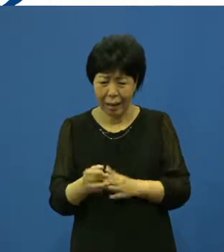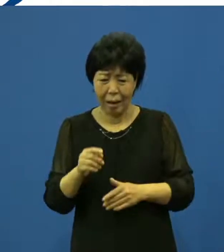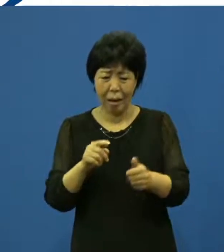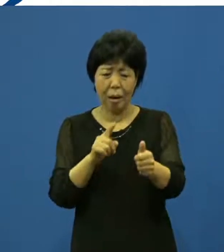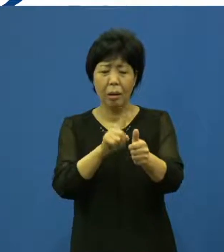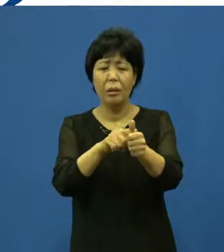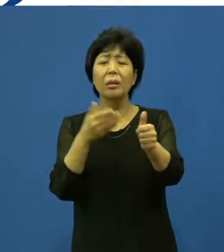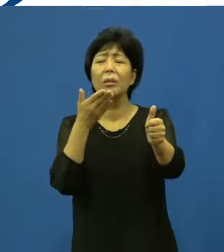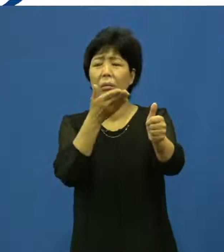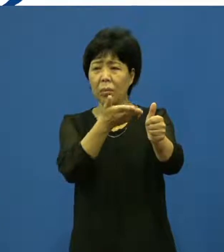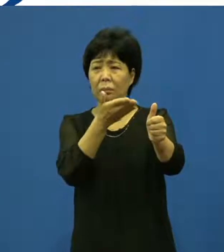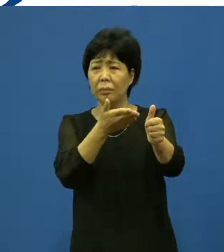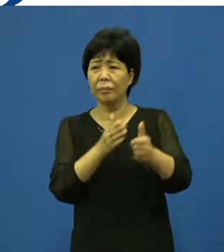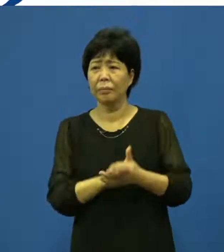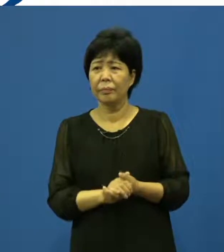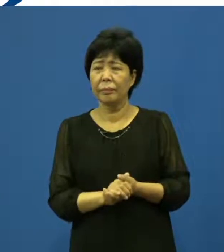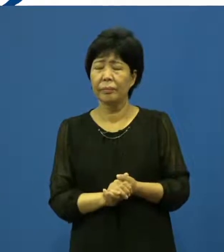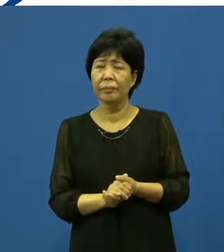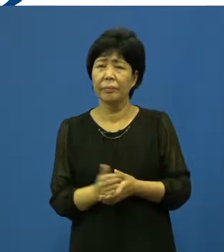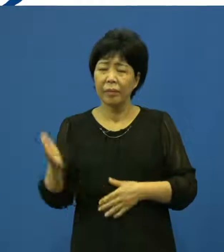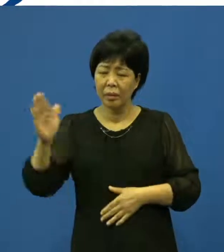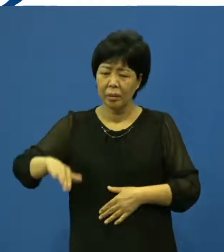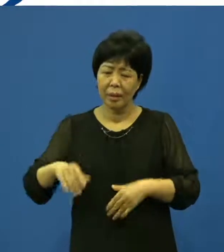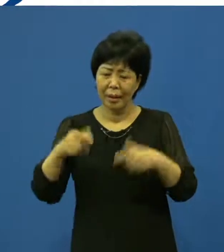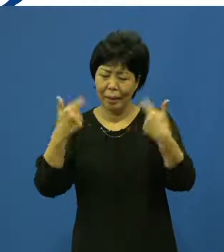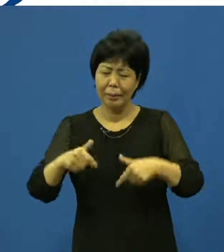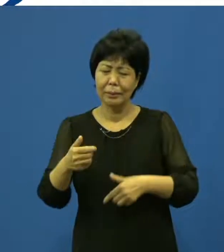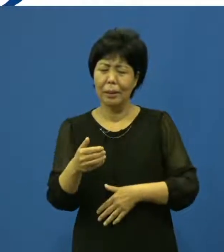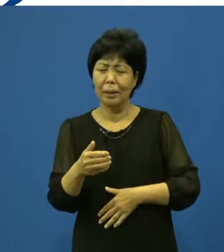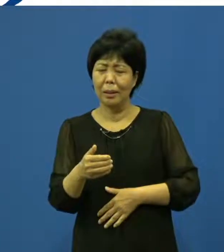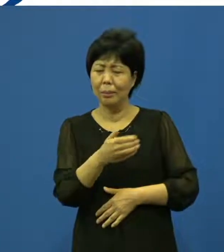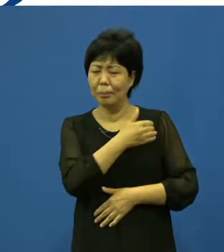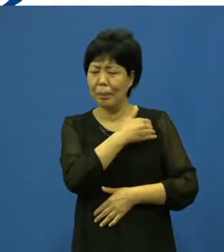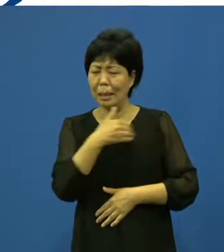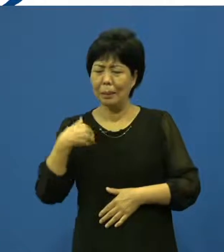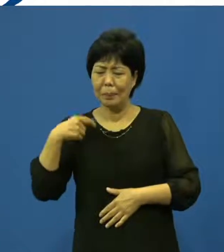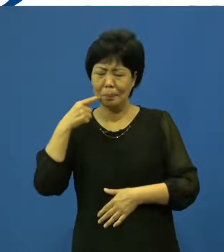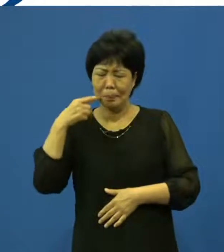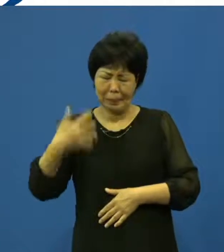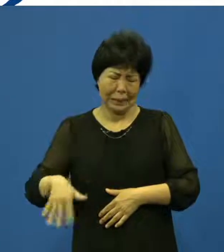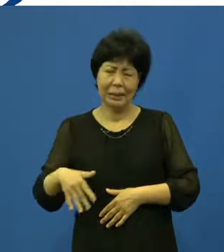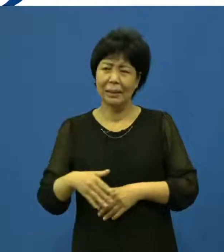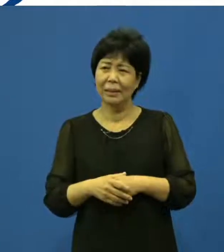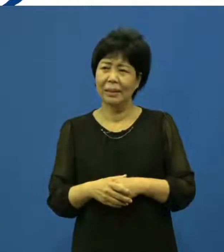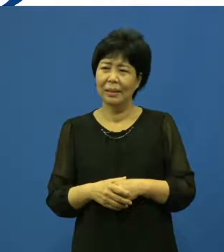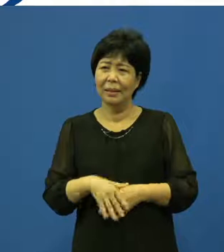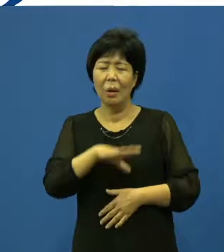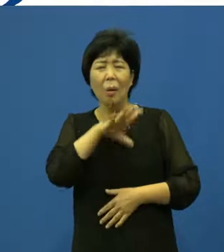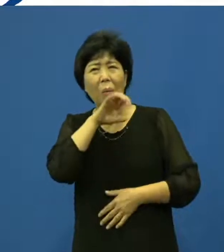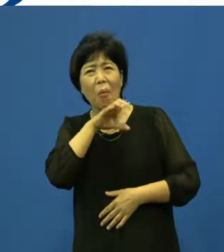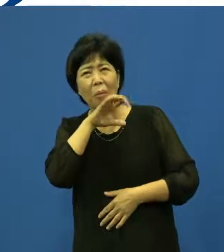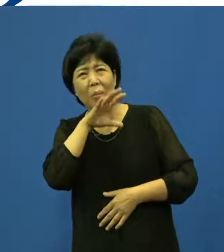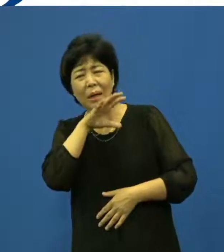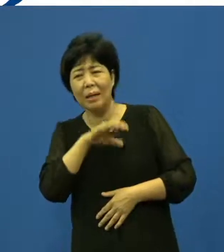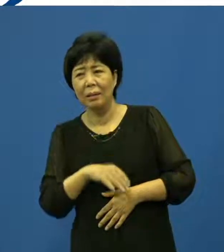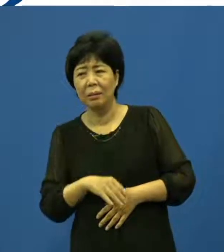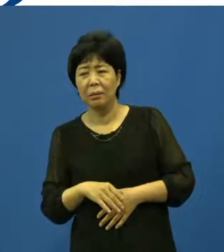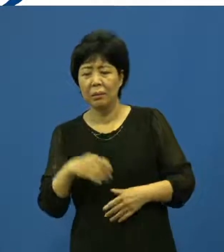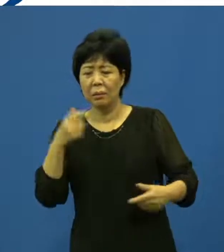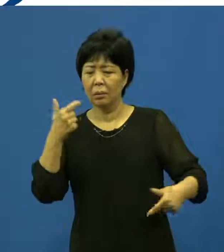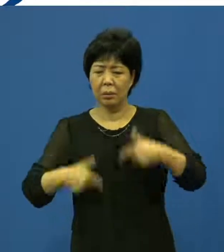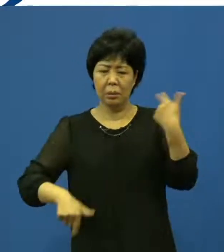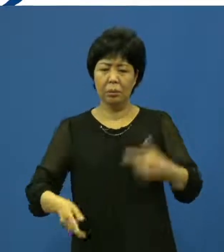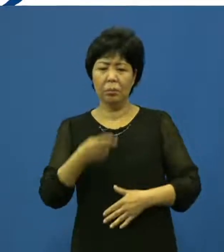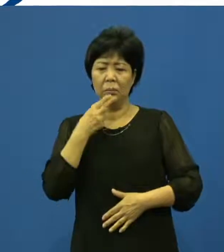있습니다. 그리고 그는 불만족에 빠져 있습니다. 원망과 불평을 넣어놓고 그에게는 기쁨이 전혀 없습니다. 화가